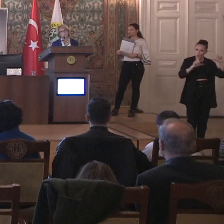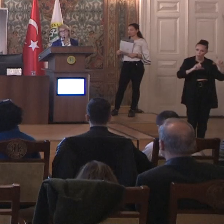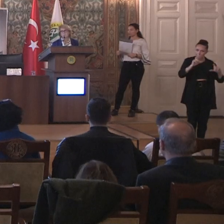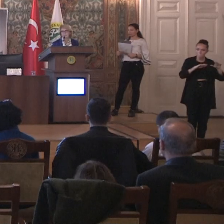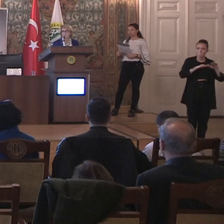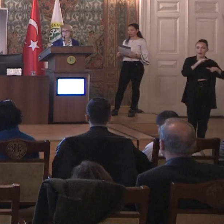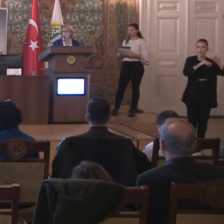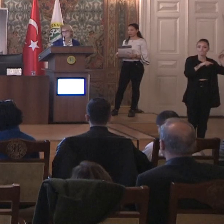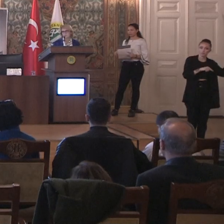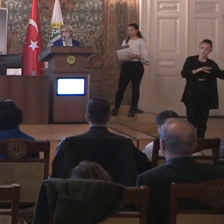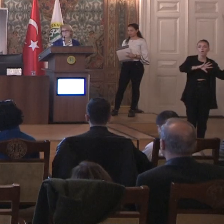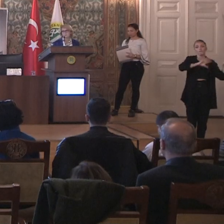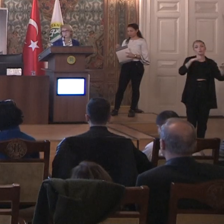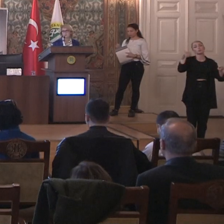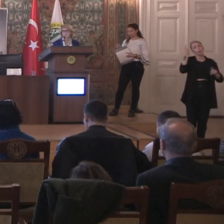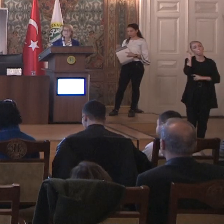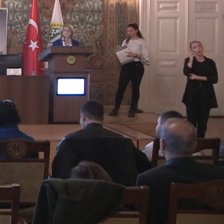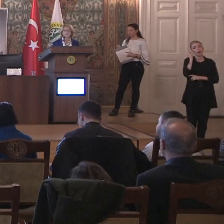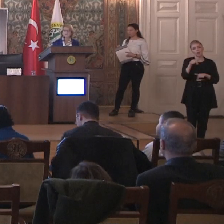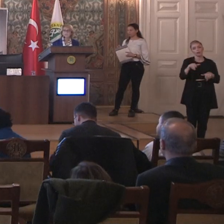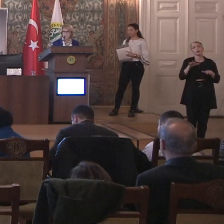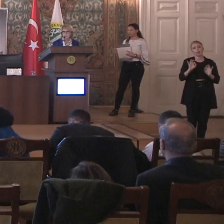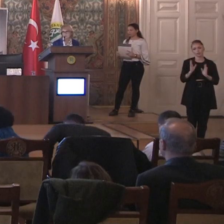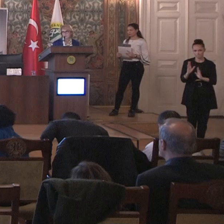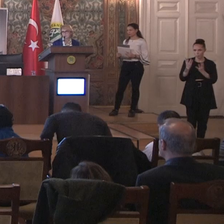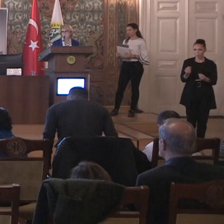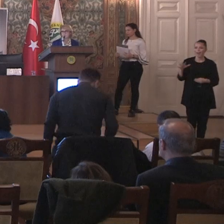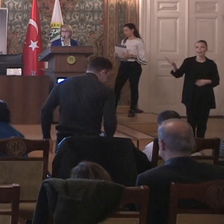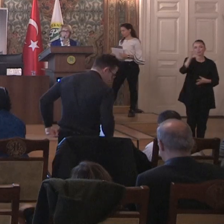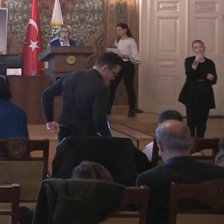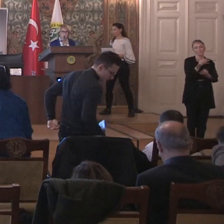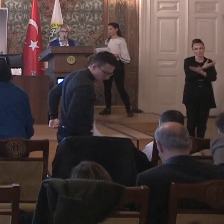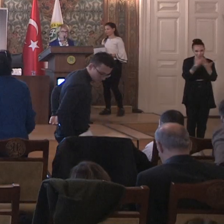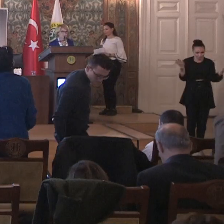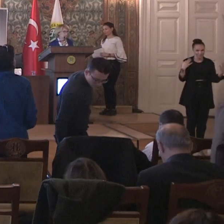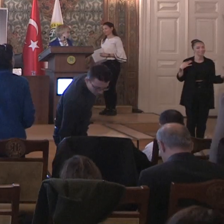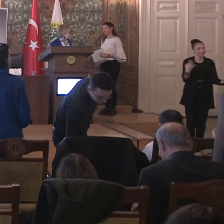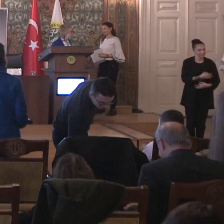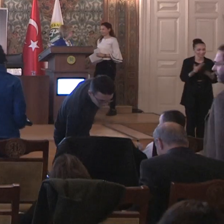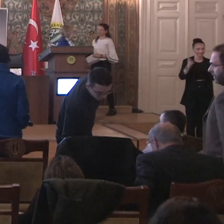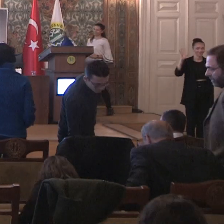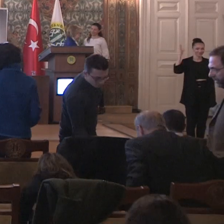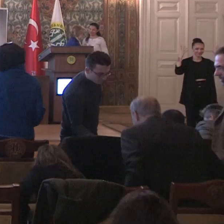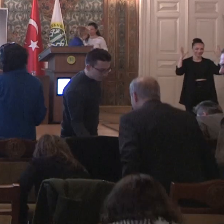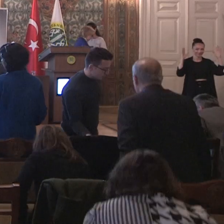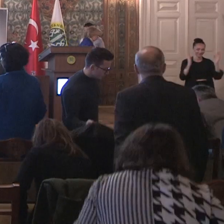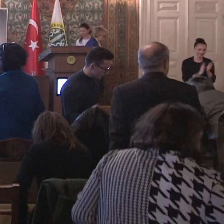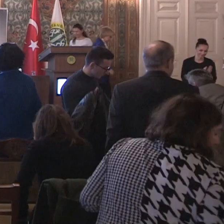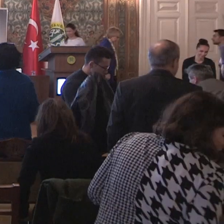Çekelim. Daha sonra panel için burada devam edeceğiz. Herkese çok teşekkür ediyoruz. Saygılarımız.